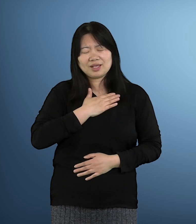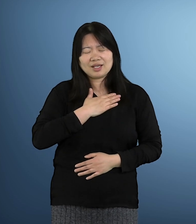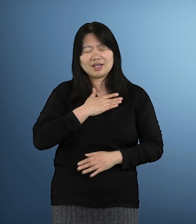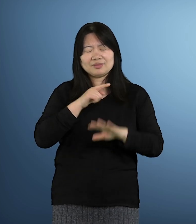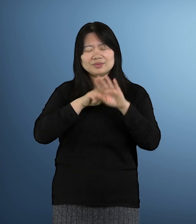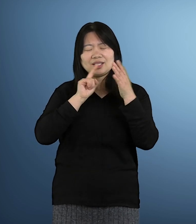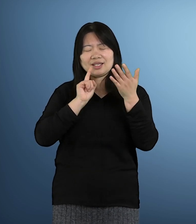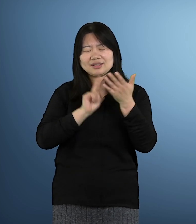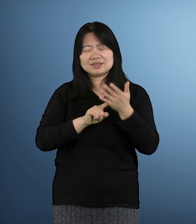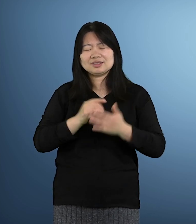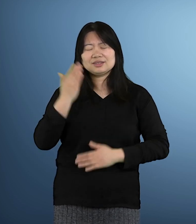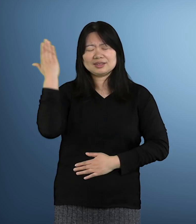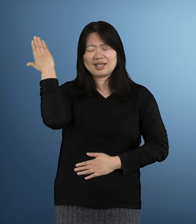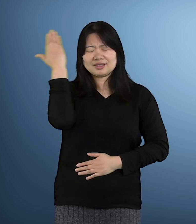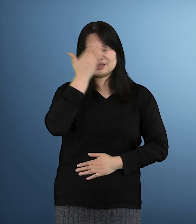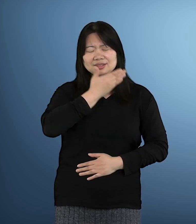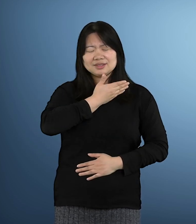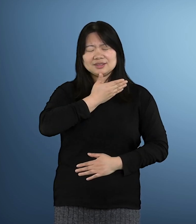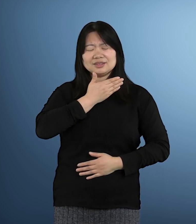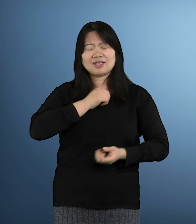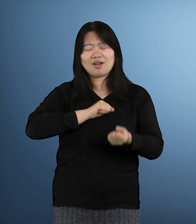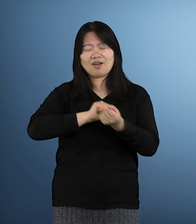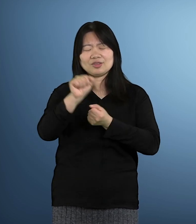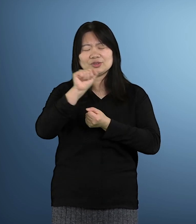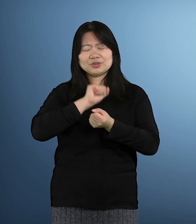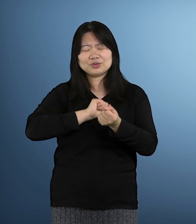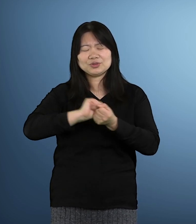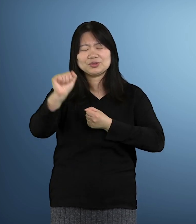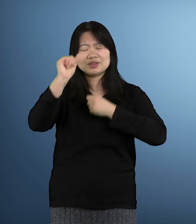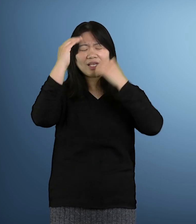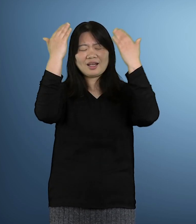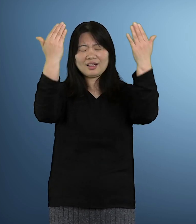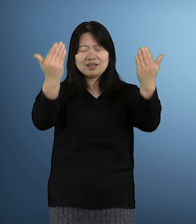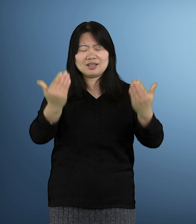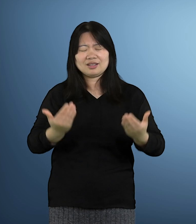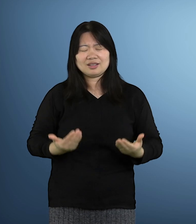나의 마음 깨끗게